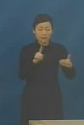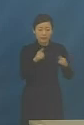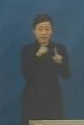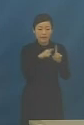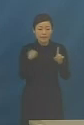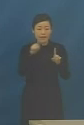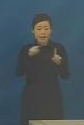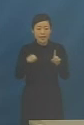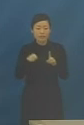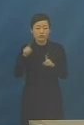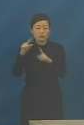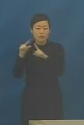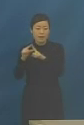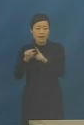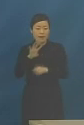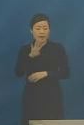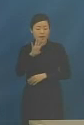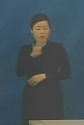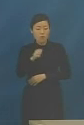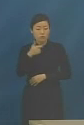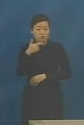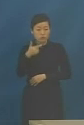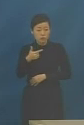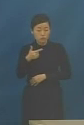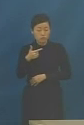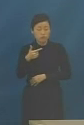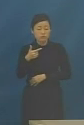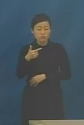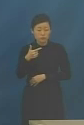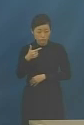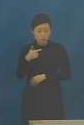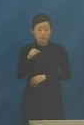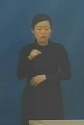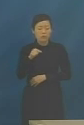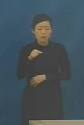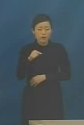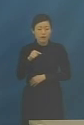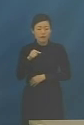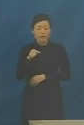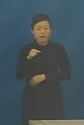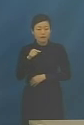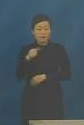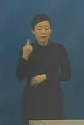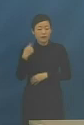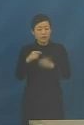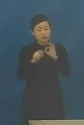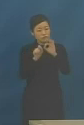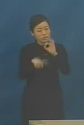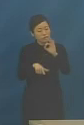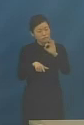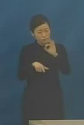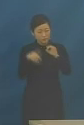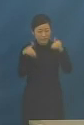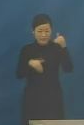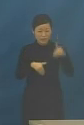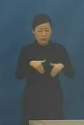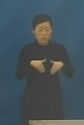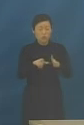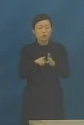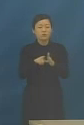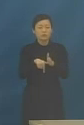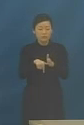でございますこれは先月29日総選挙の最中ではありましたが